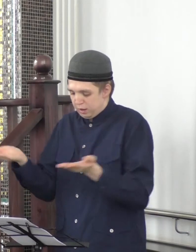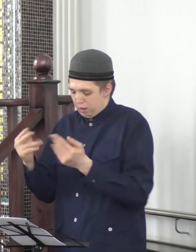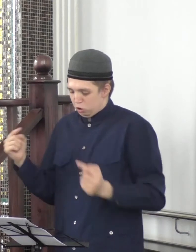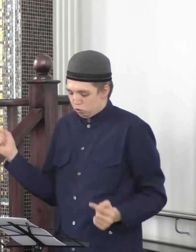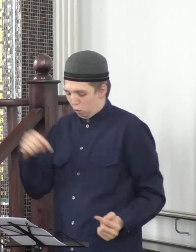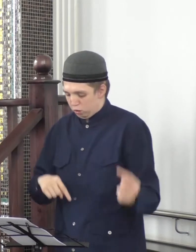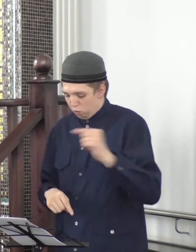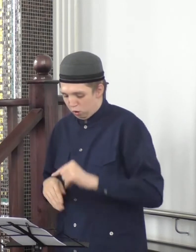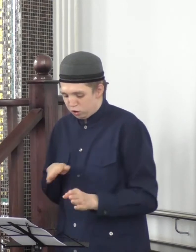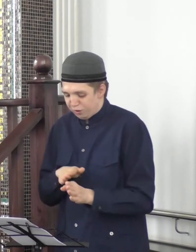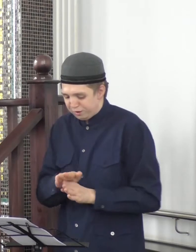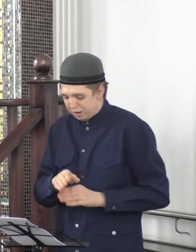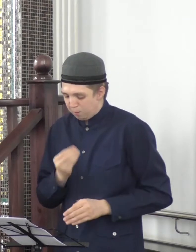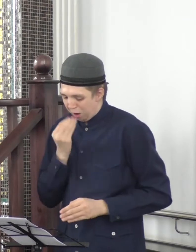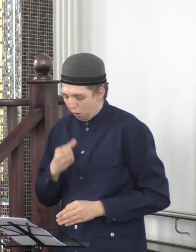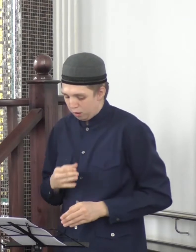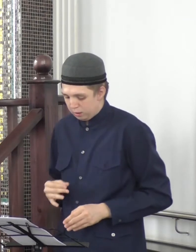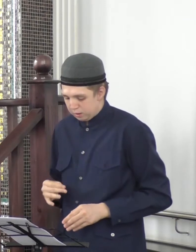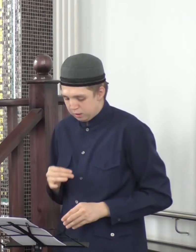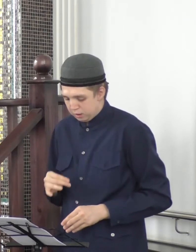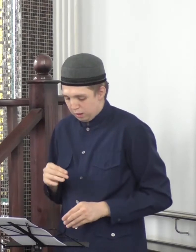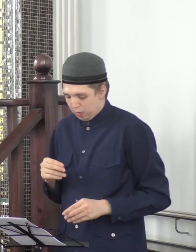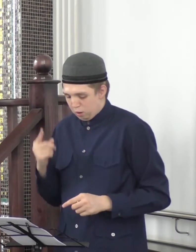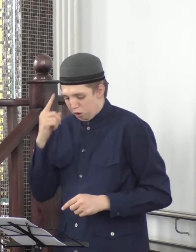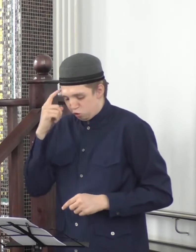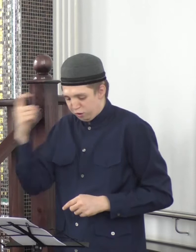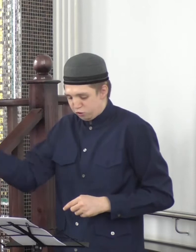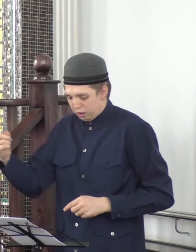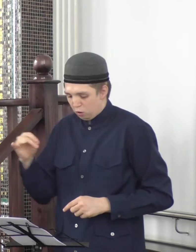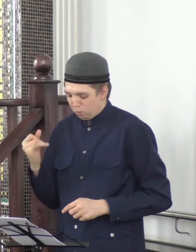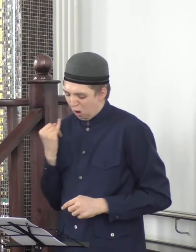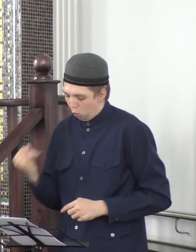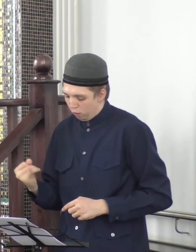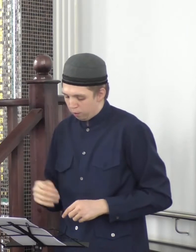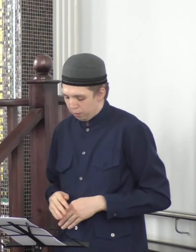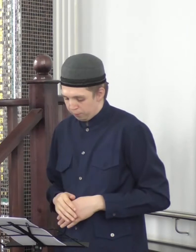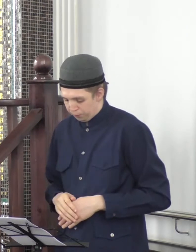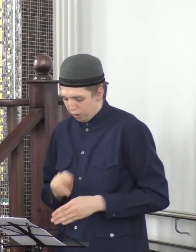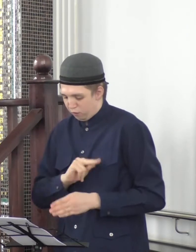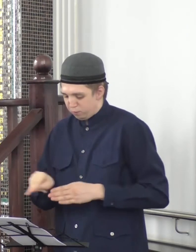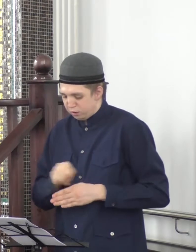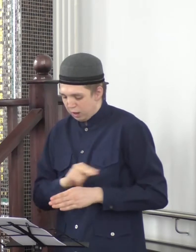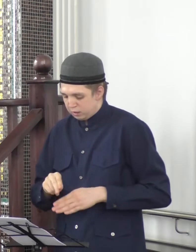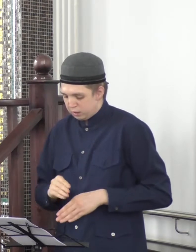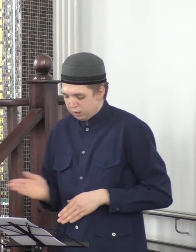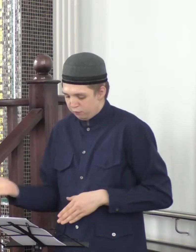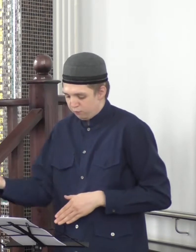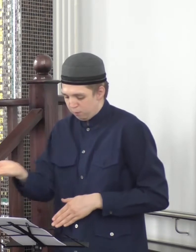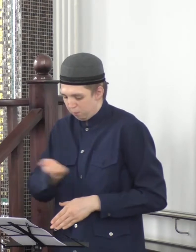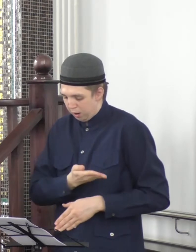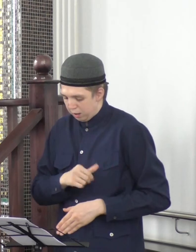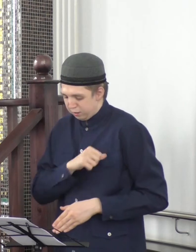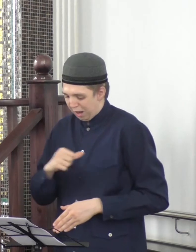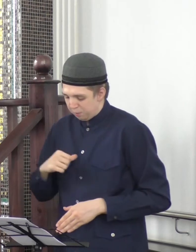Мәшітләр таравих сүннәт намазы боларақ бик күп халық жиыды тулдылар мәшітләребіз. Бүгінгі